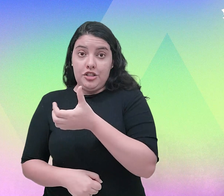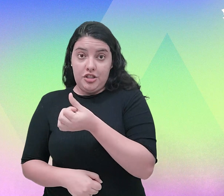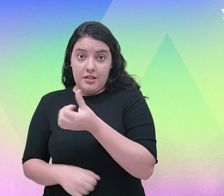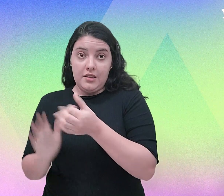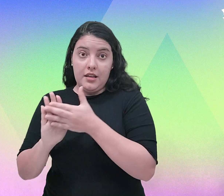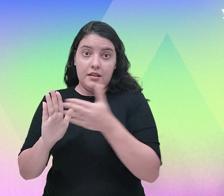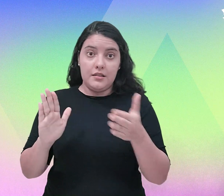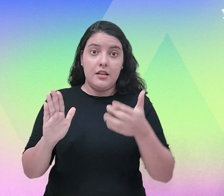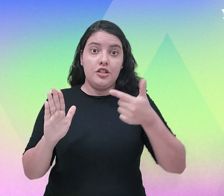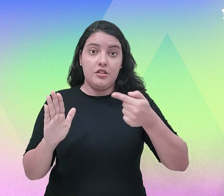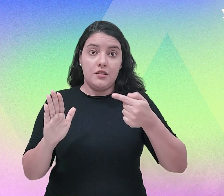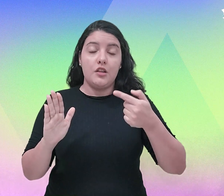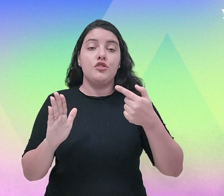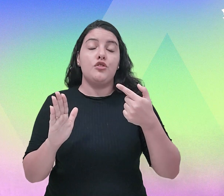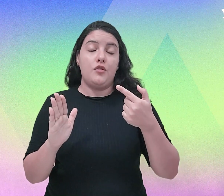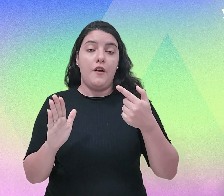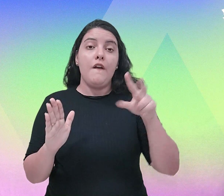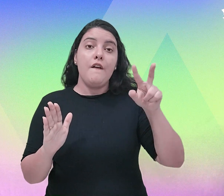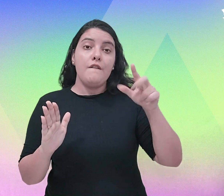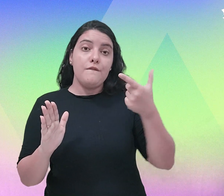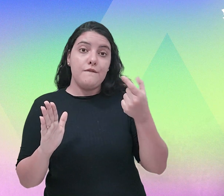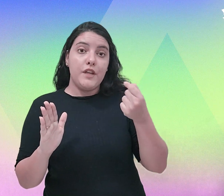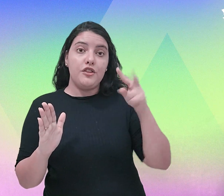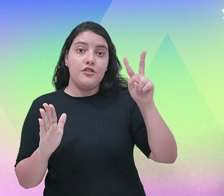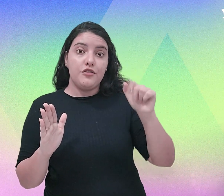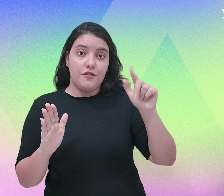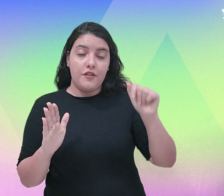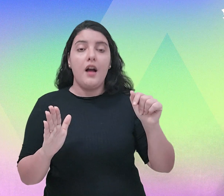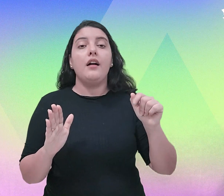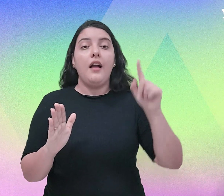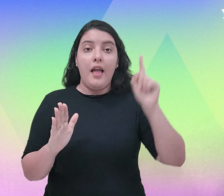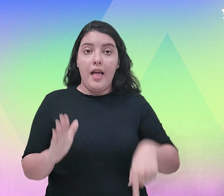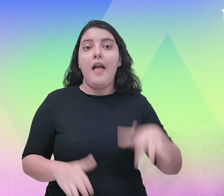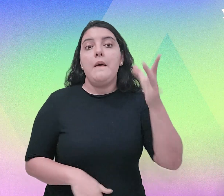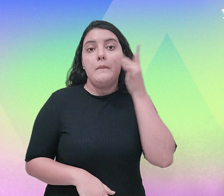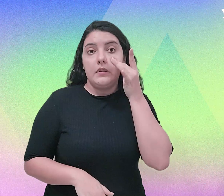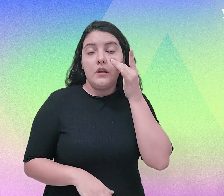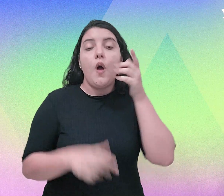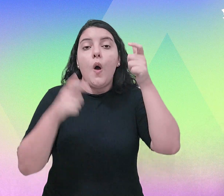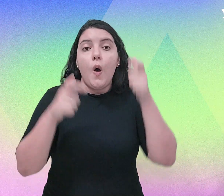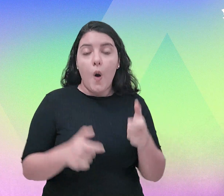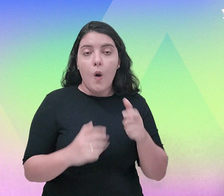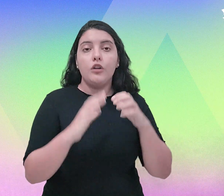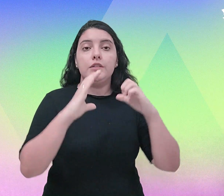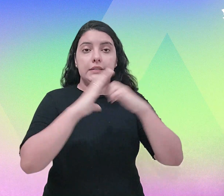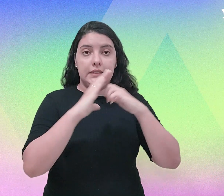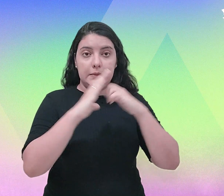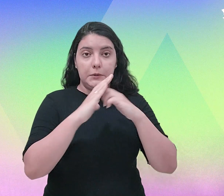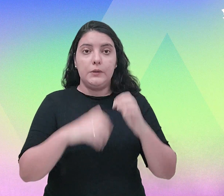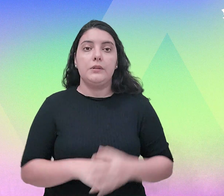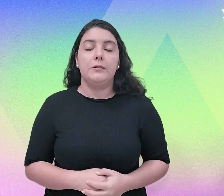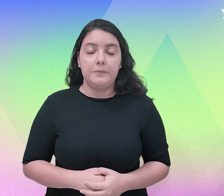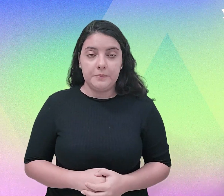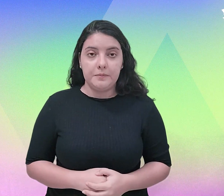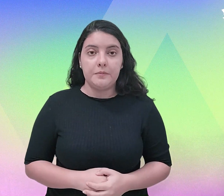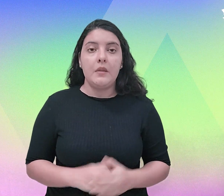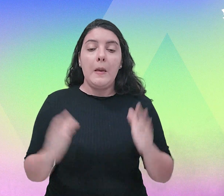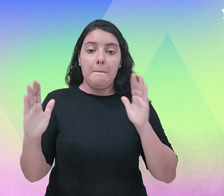às 17horas 20 vagas formato presencial no centro cultural Bom Jardim período